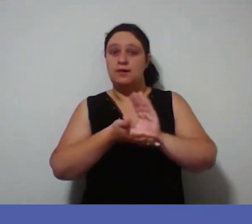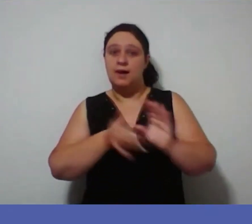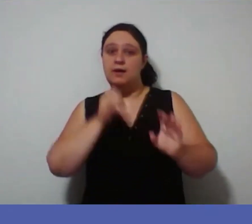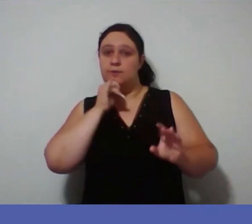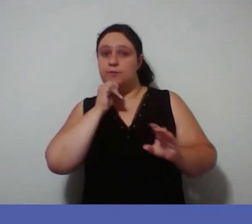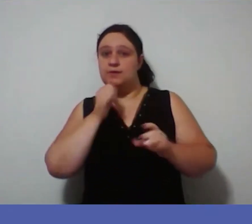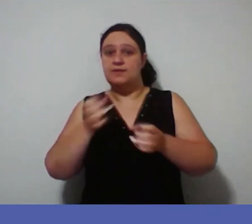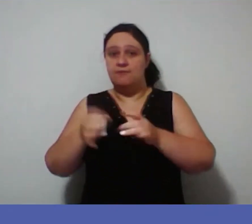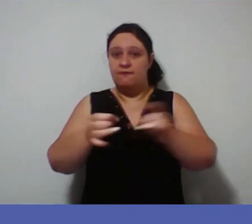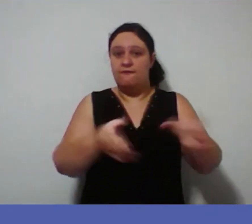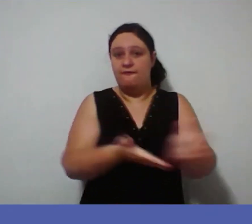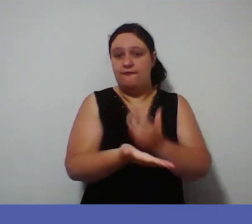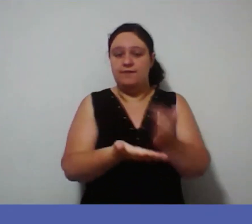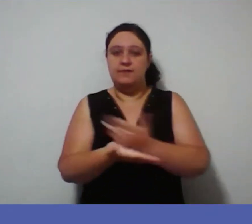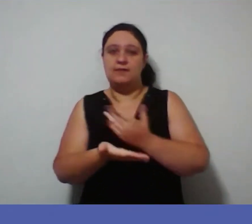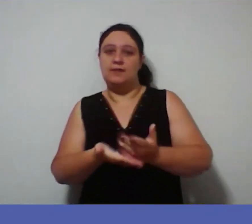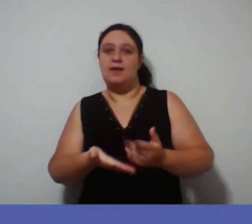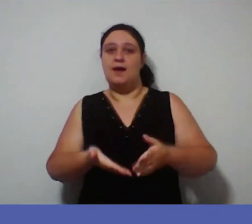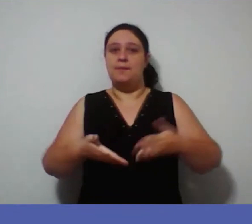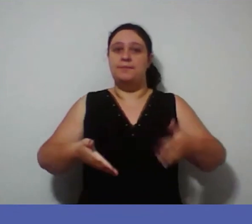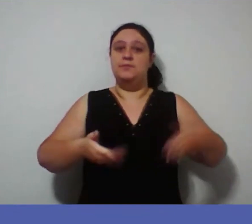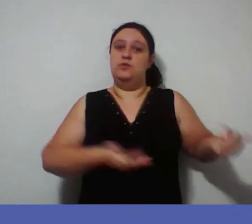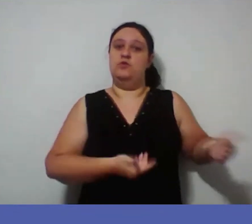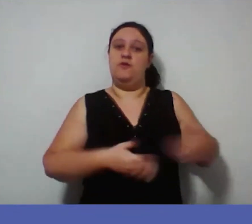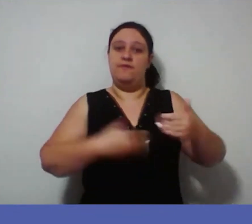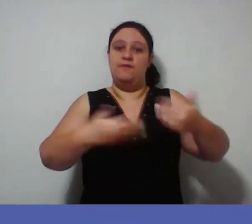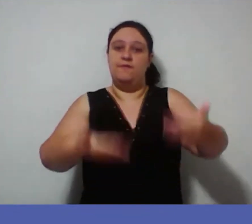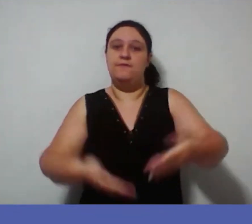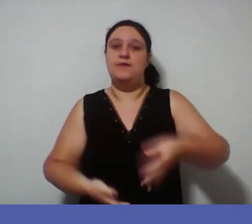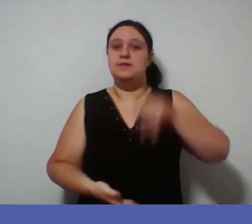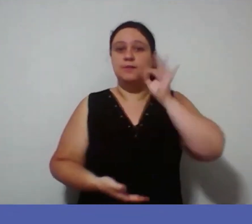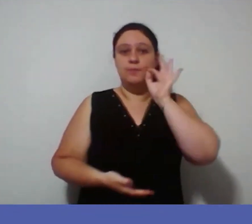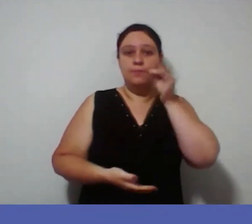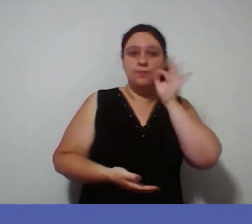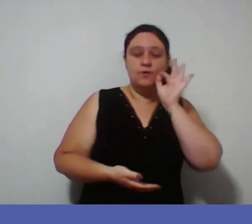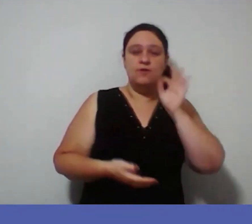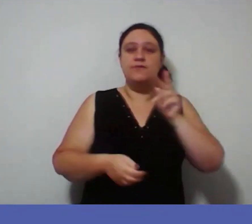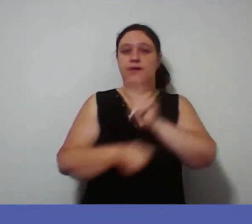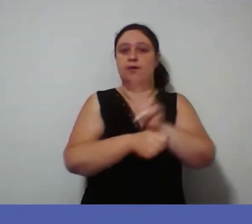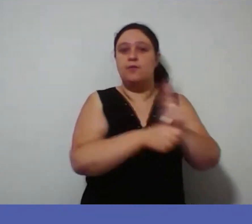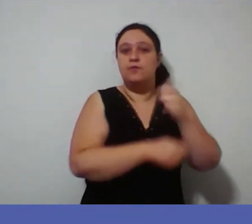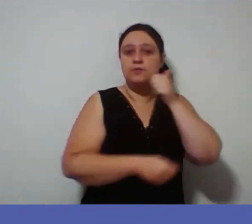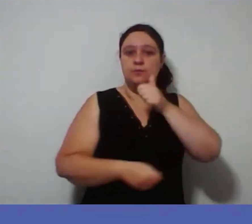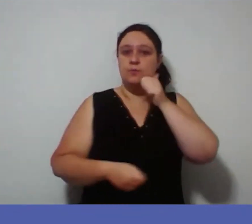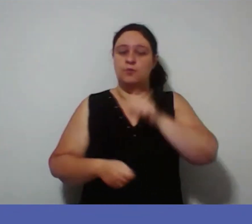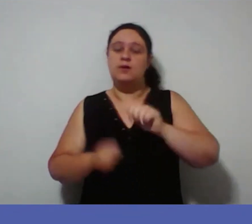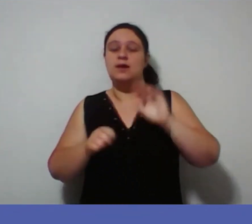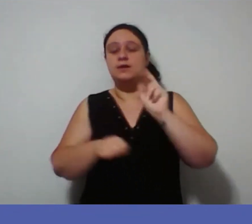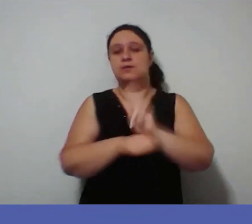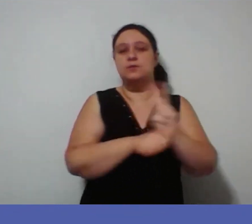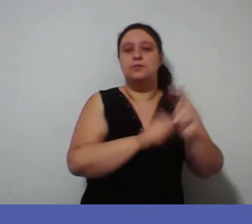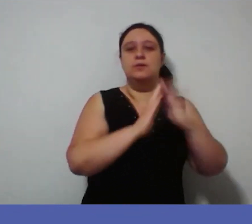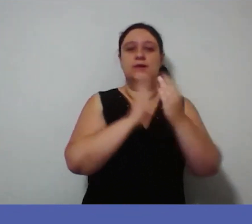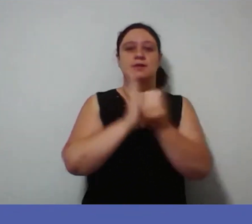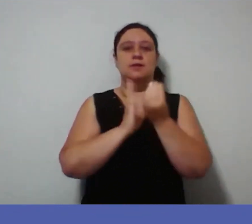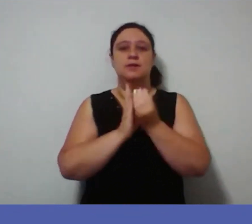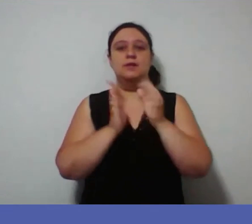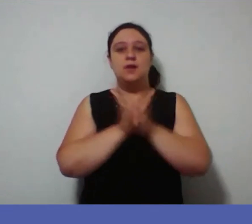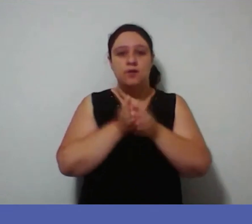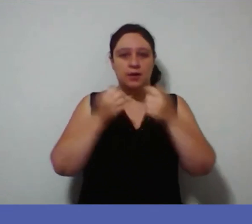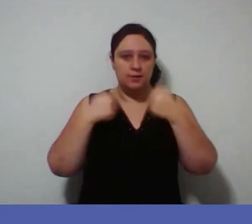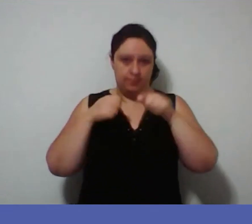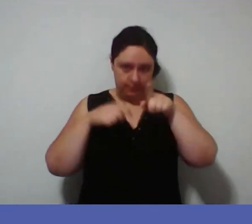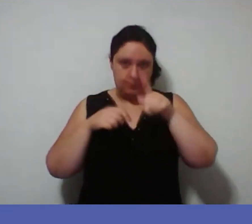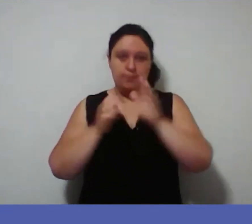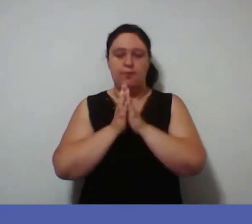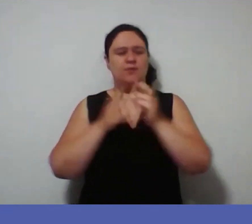Livro, Bucafé, a Rede de Cuidado das Mulheres, Central de Acolhimento, Rede de Cuidado das Igrejas, eu posso orar por você, etc. E agora,